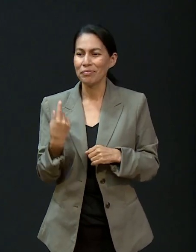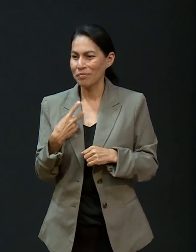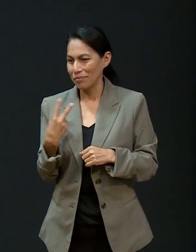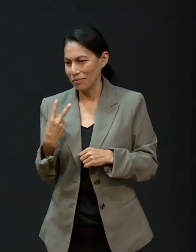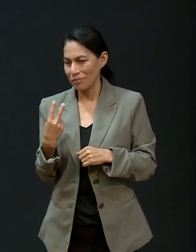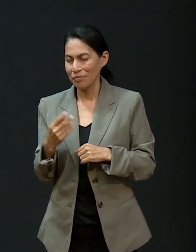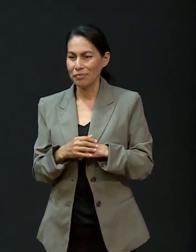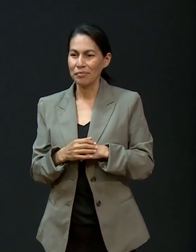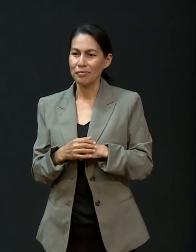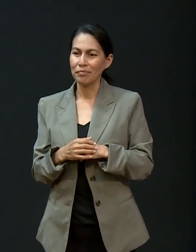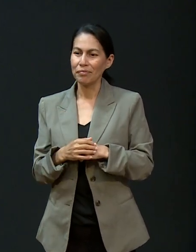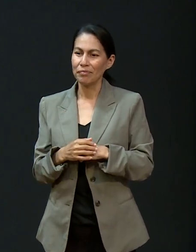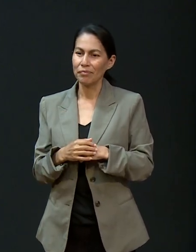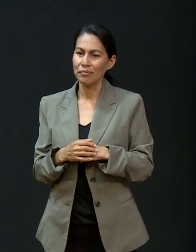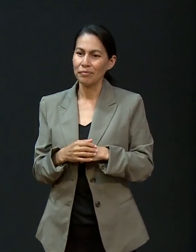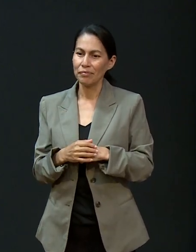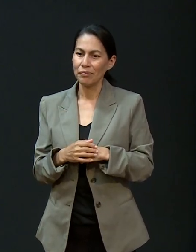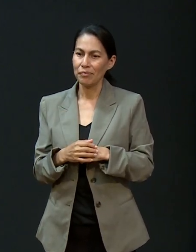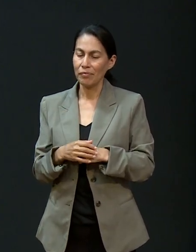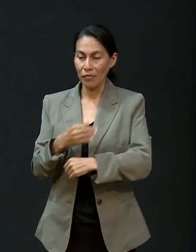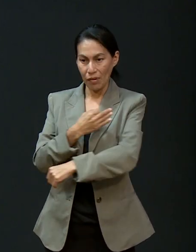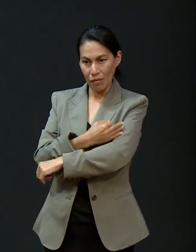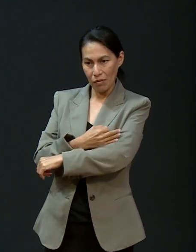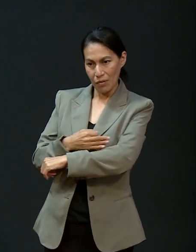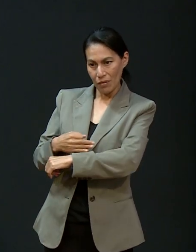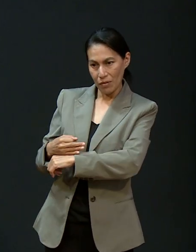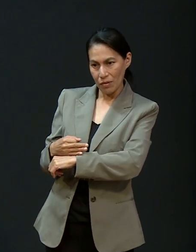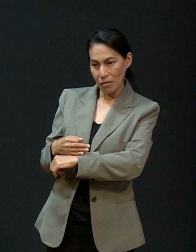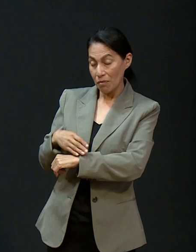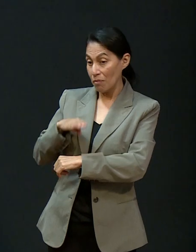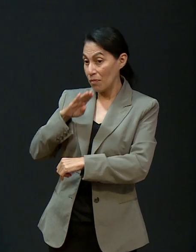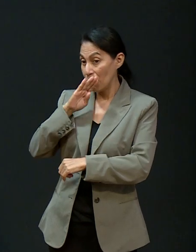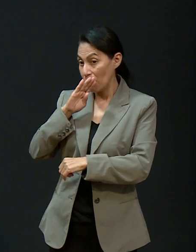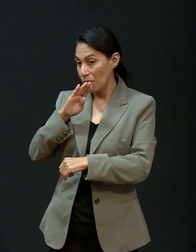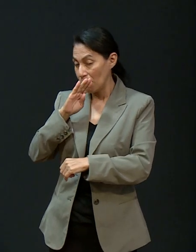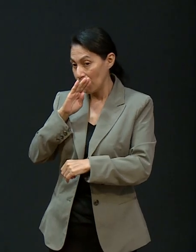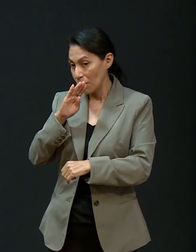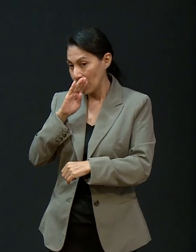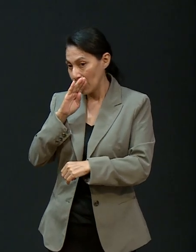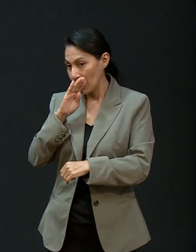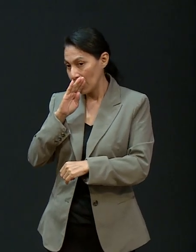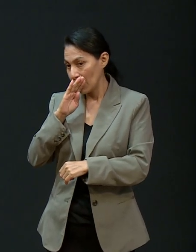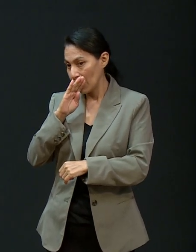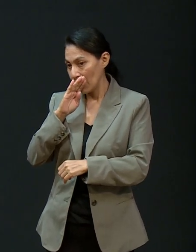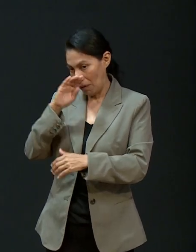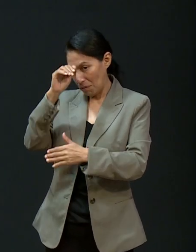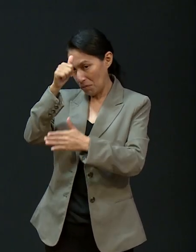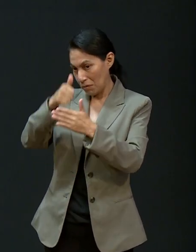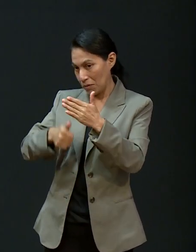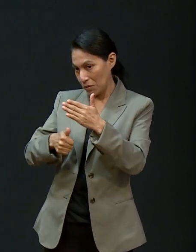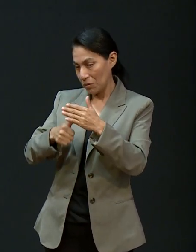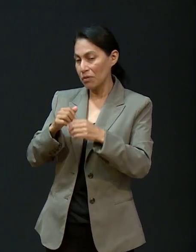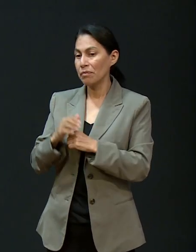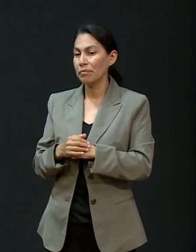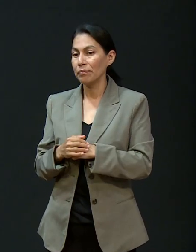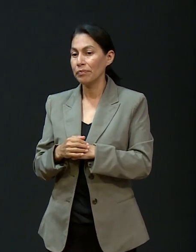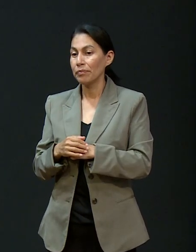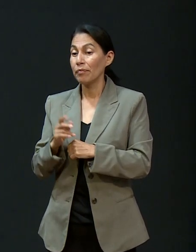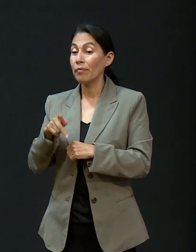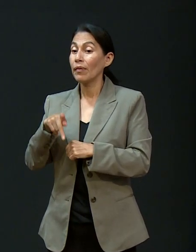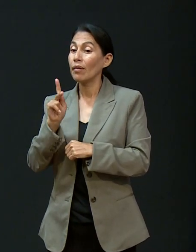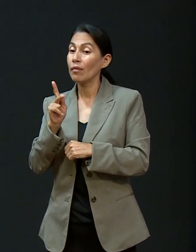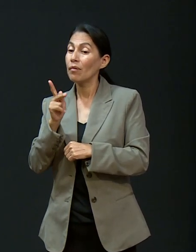Pues, nosotros dos somos de una, venimos de familias donde nuestras mamás eran